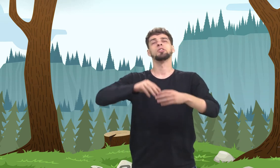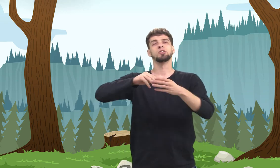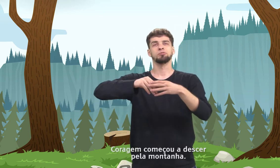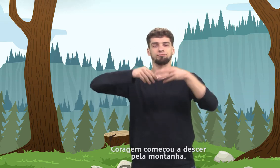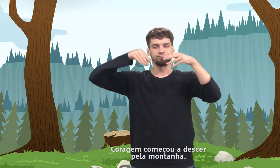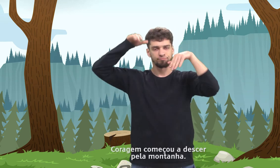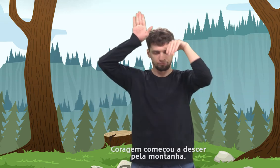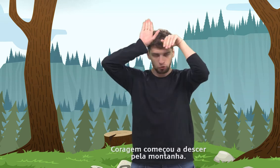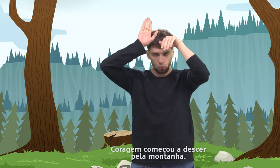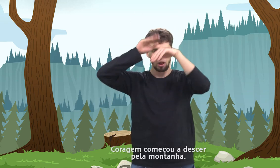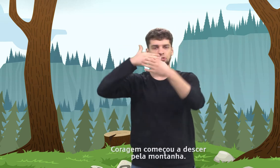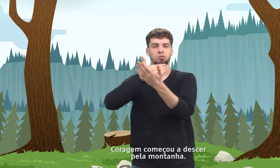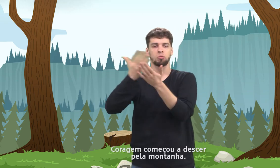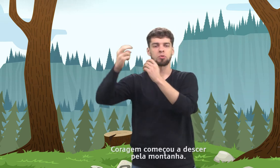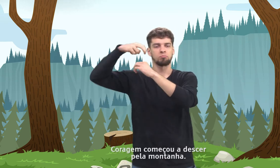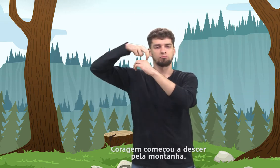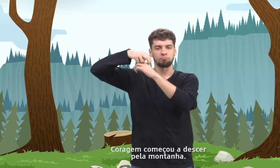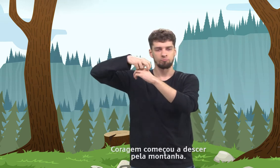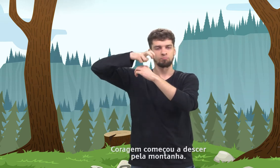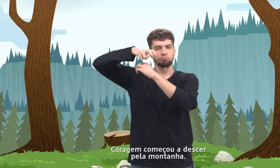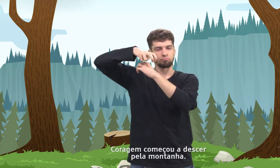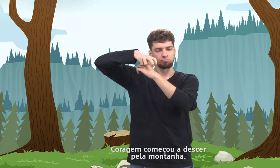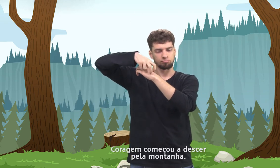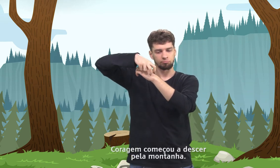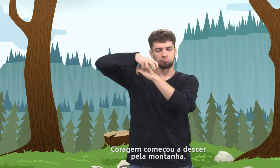coragem começou a descer pela montanha